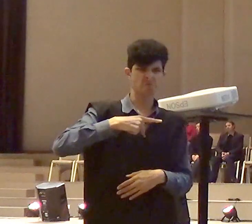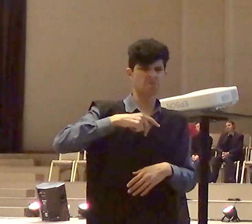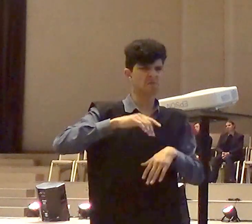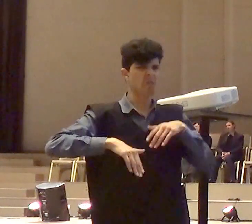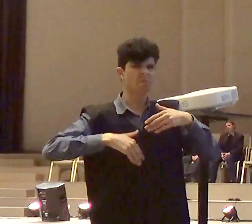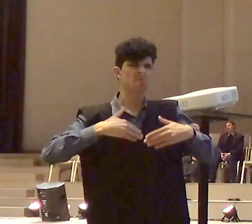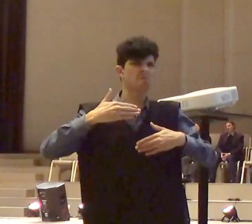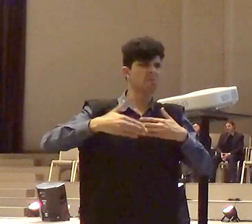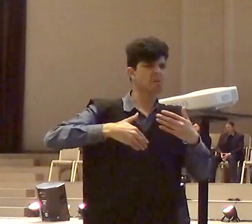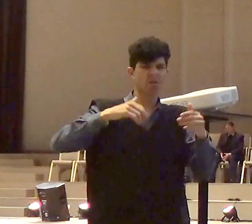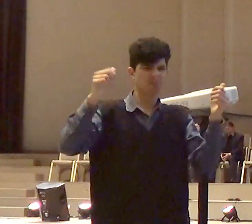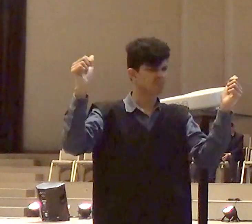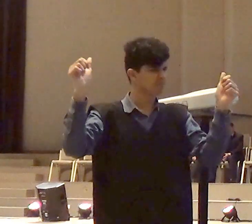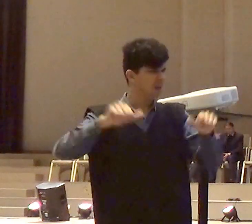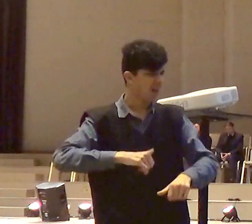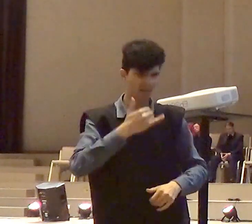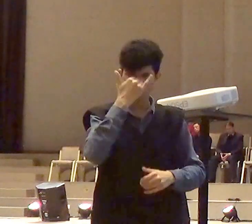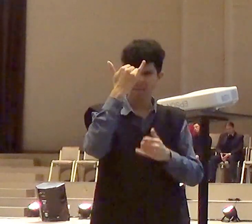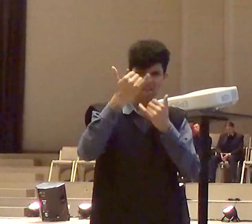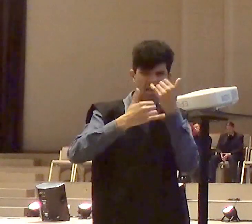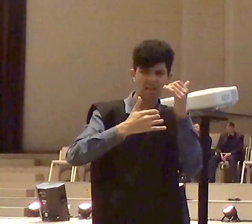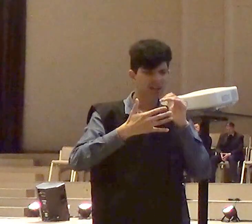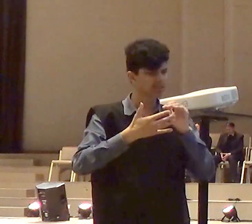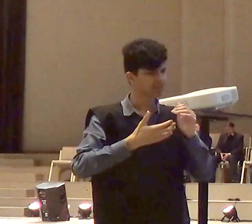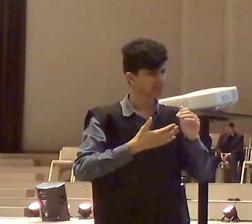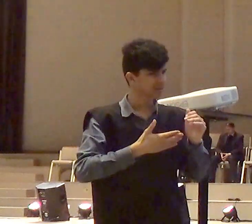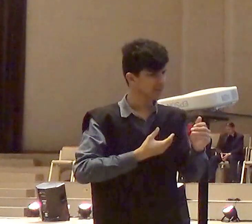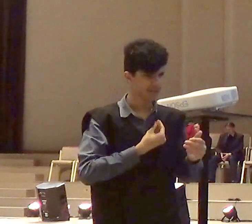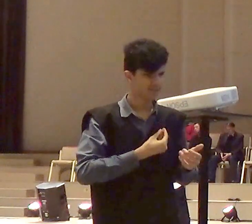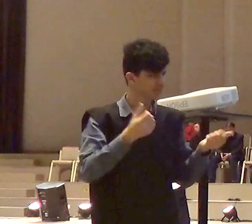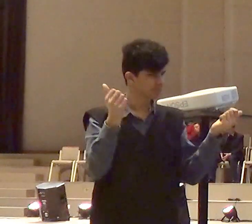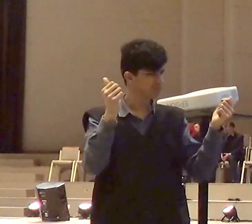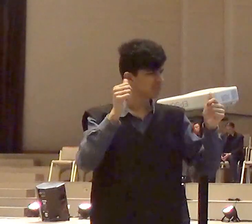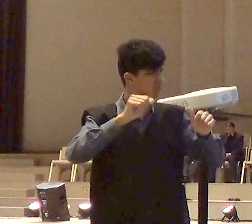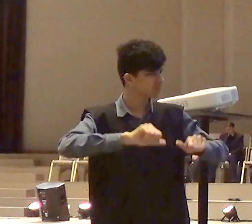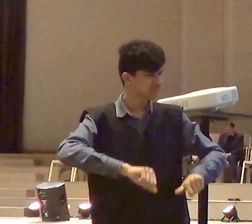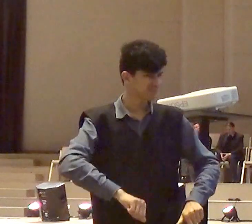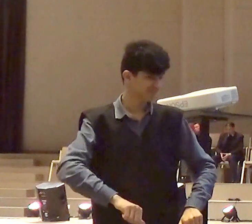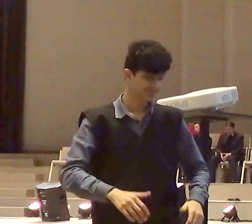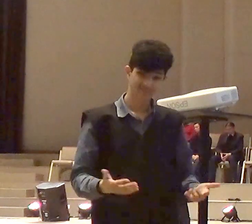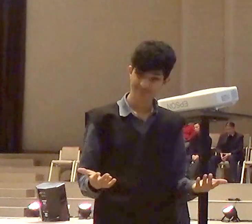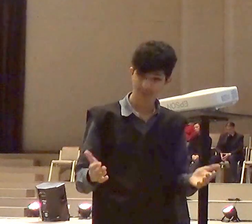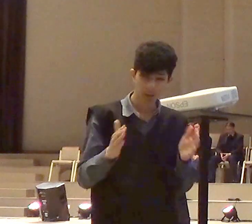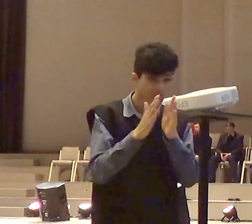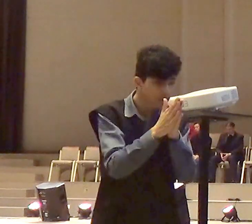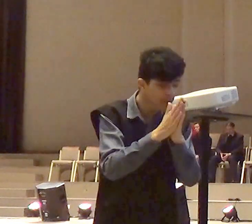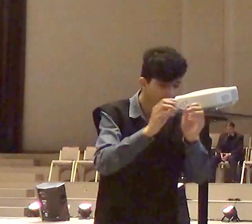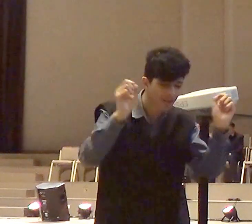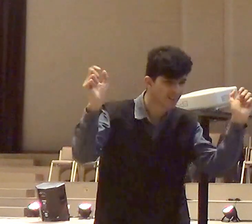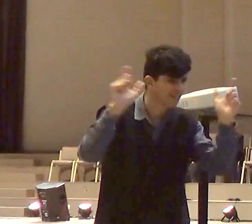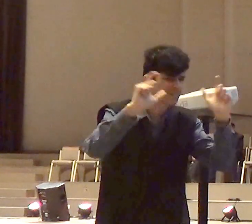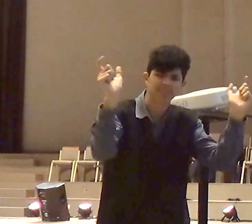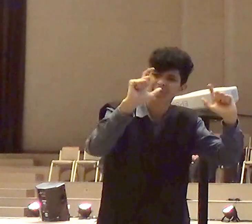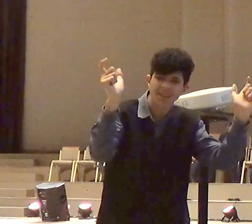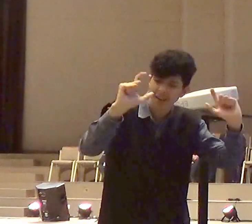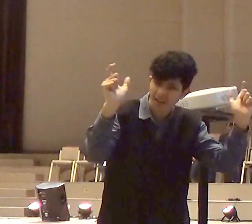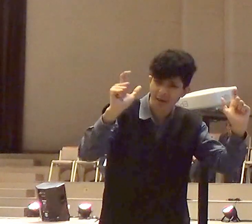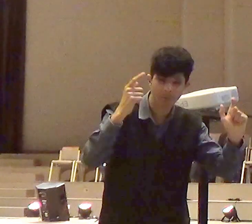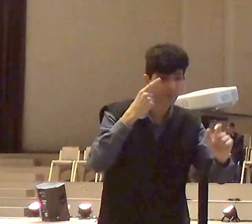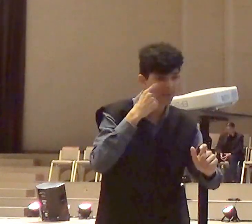mãos com amargor da sua alma a tua vida por isso eu tenho uma boa e uma má notícia para